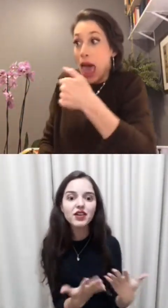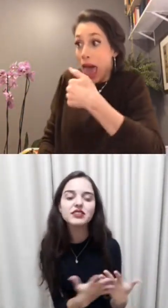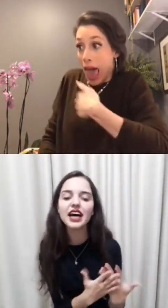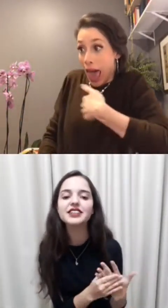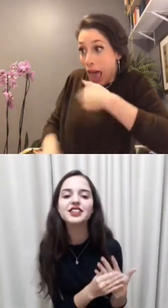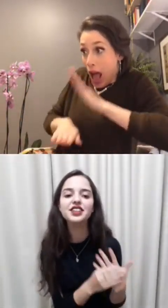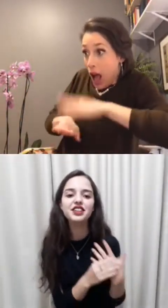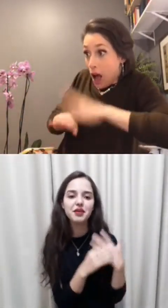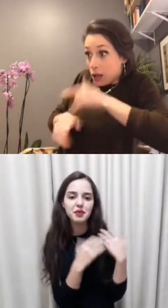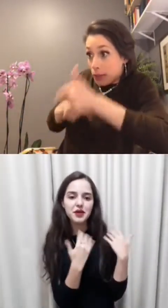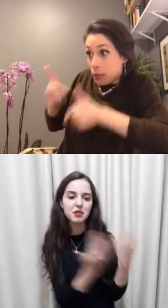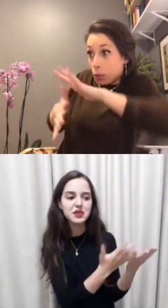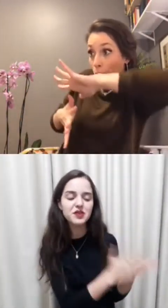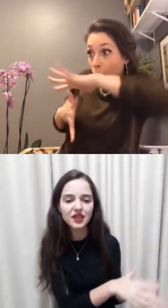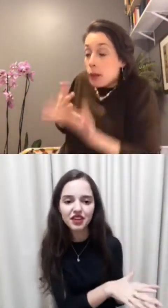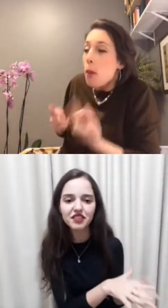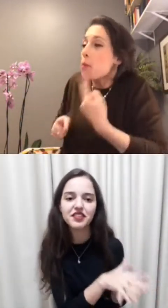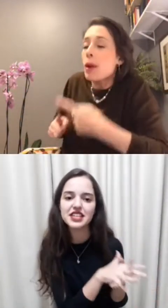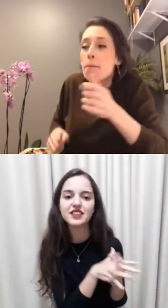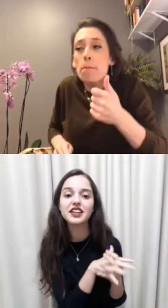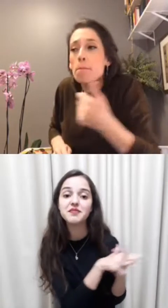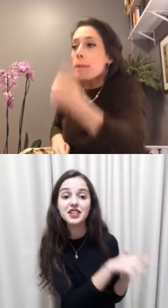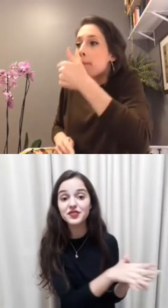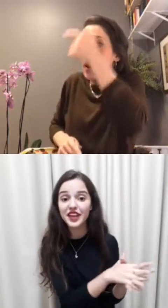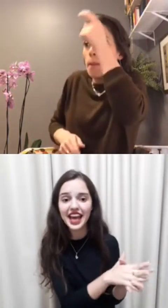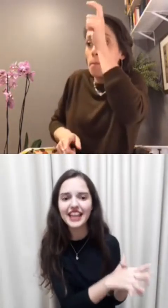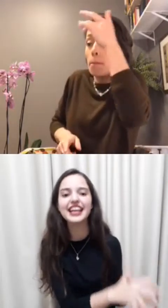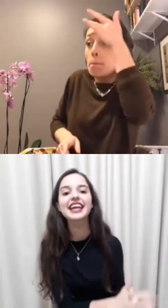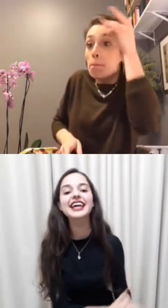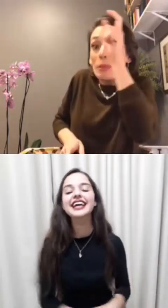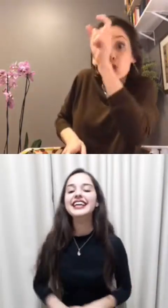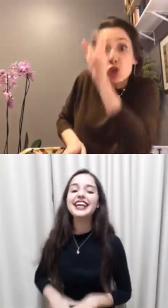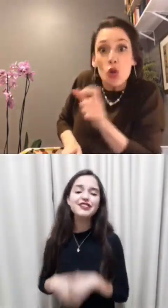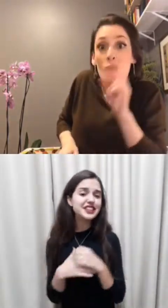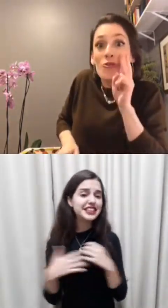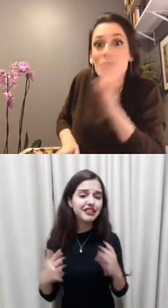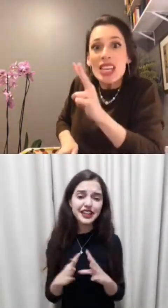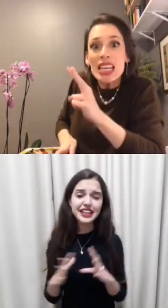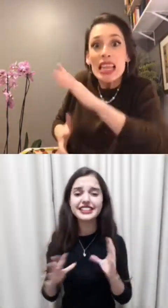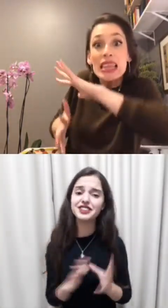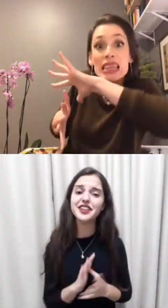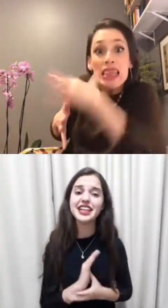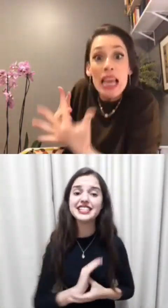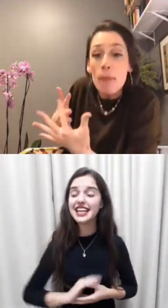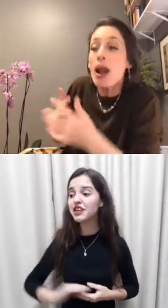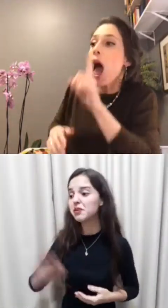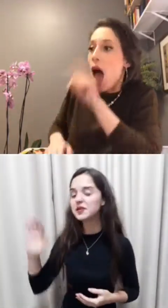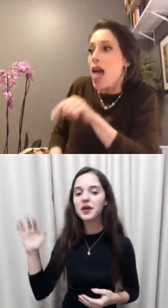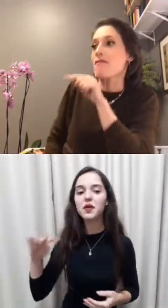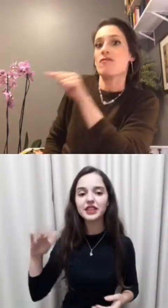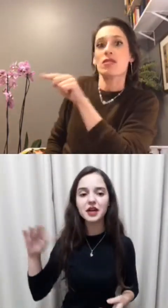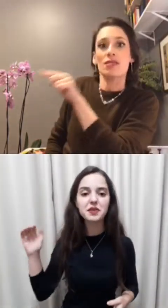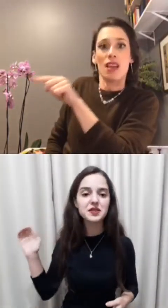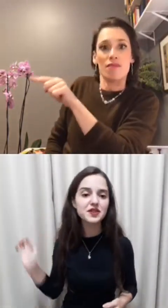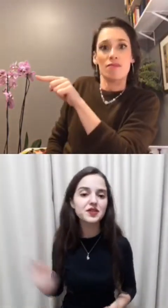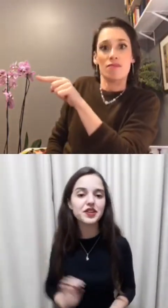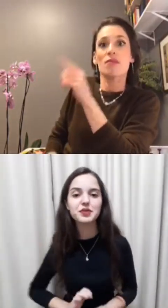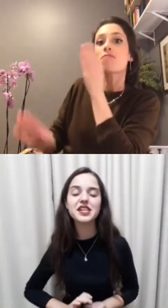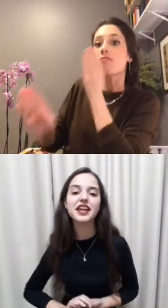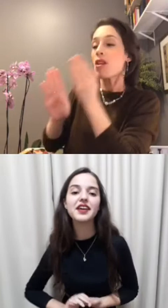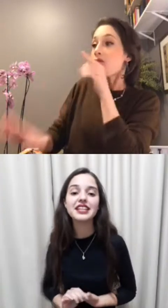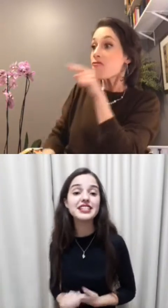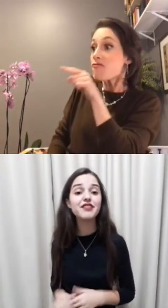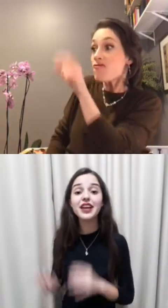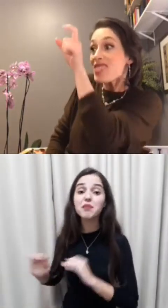primeiro contato que eu tive, a primeira pessoa que eu vi fazendo Libras foi ele. E ele ficou tão feliz, que ele começou a encontrar pessoas no ônibus